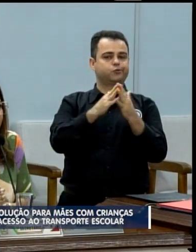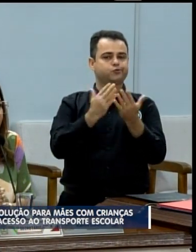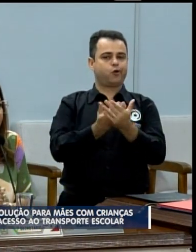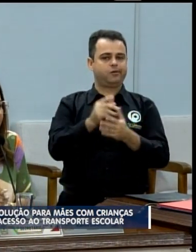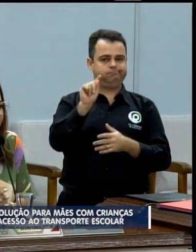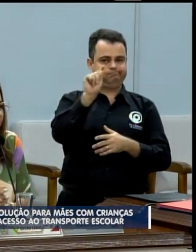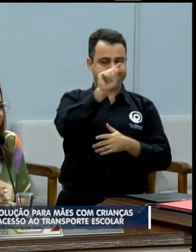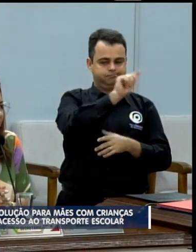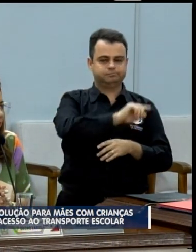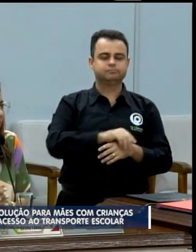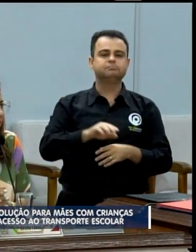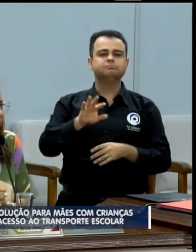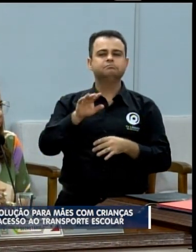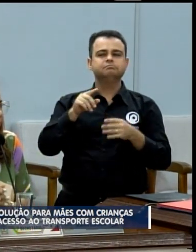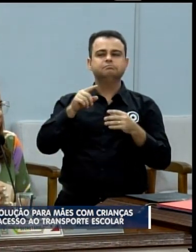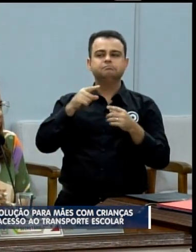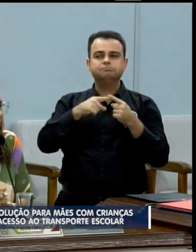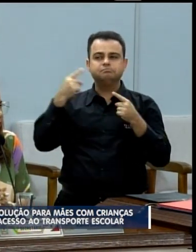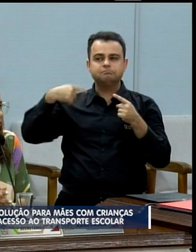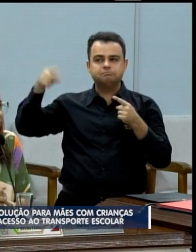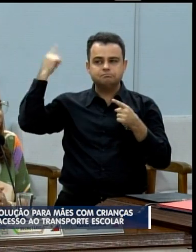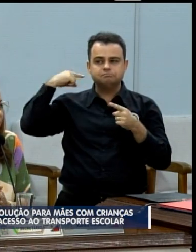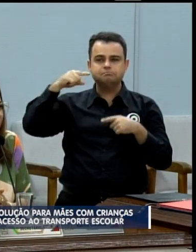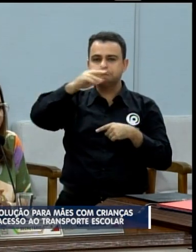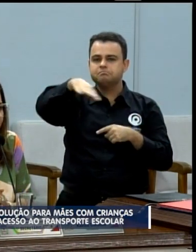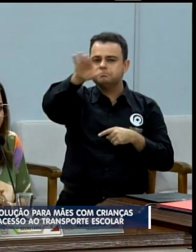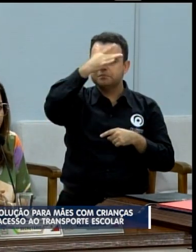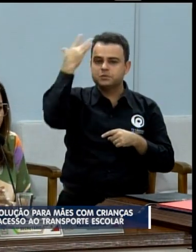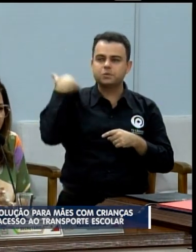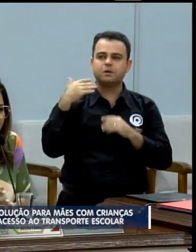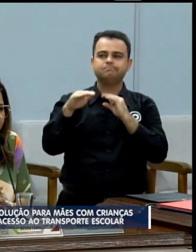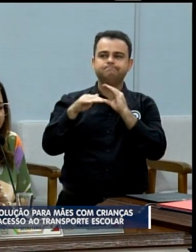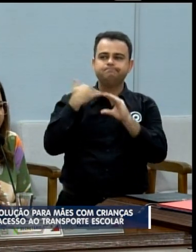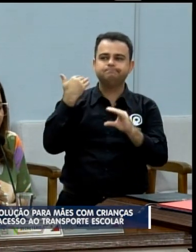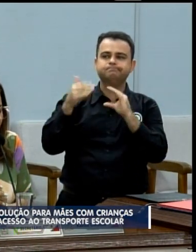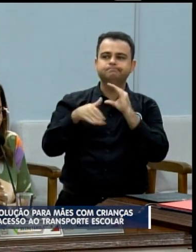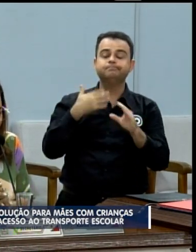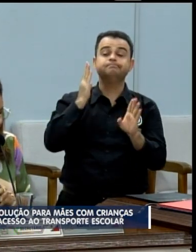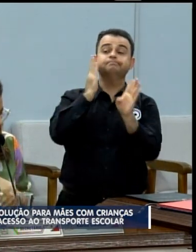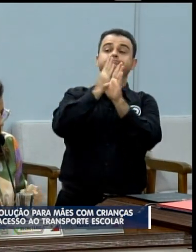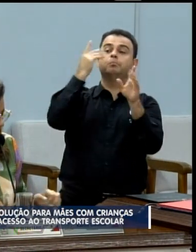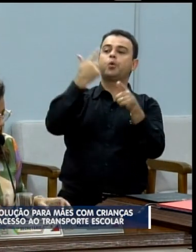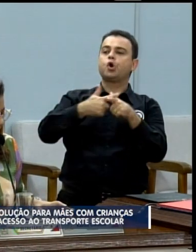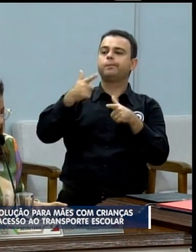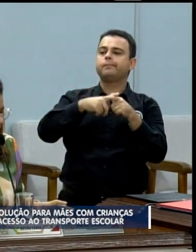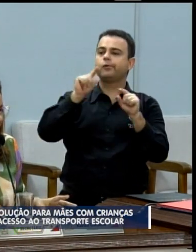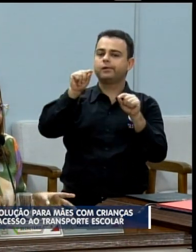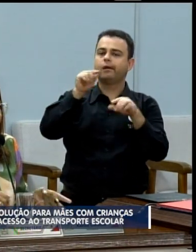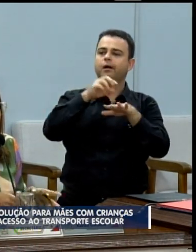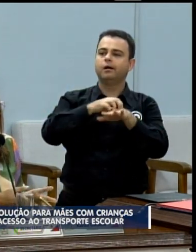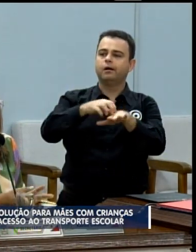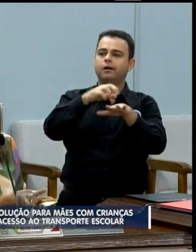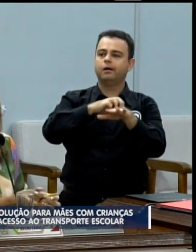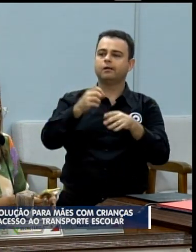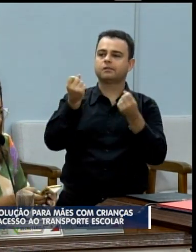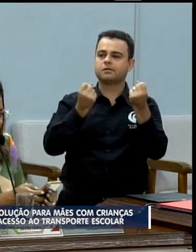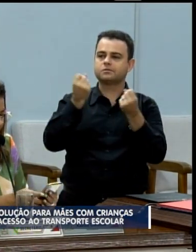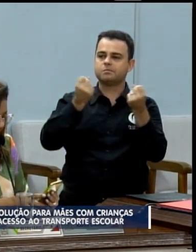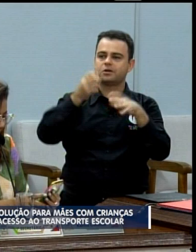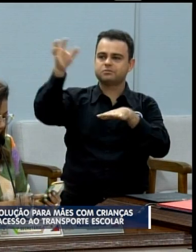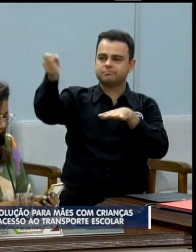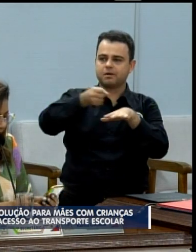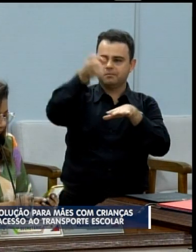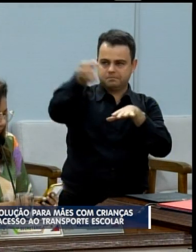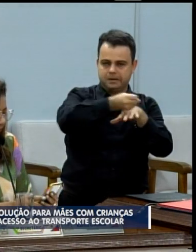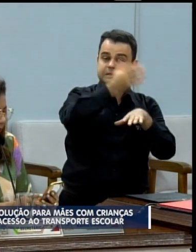Esses últimos dias tenho sido acionado por conta de transporte escolar. A gente sabe que existe um decreto